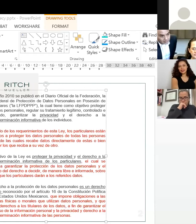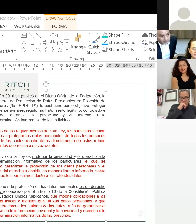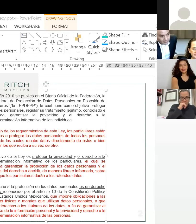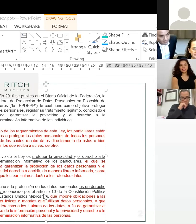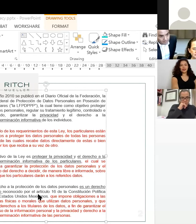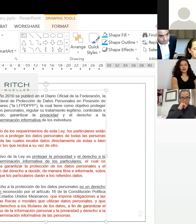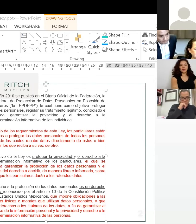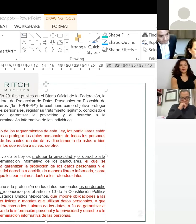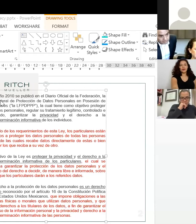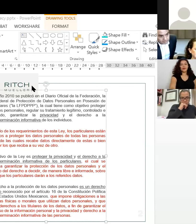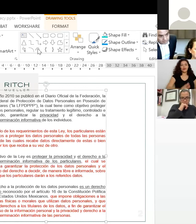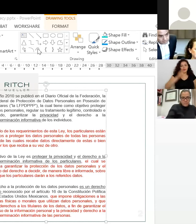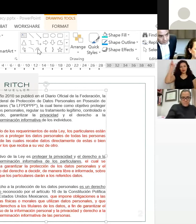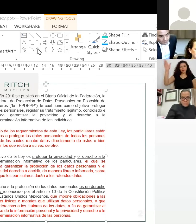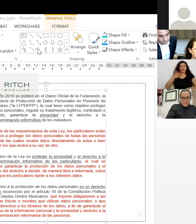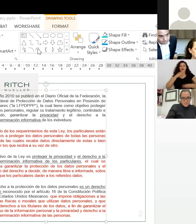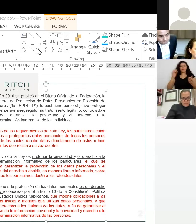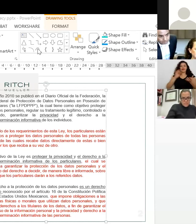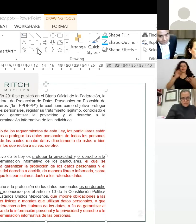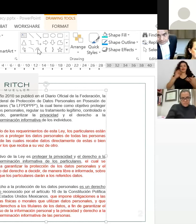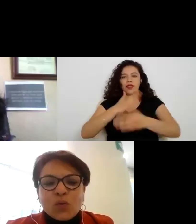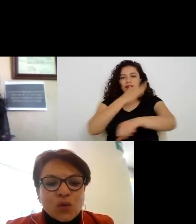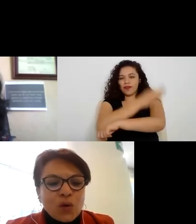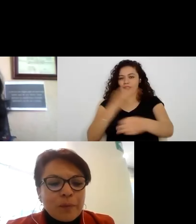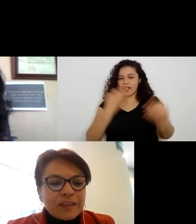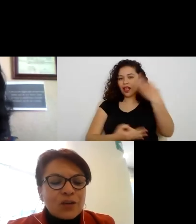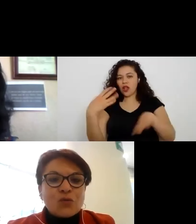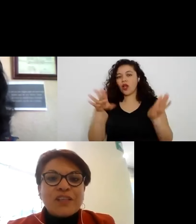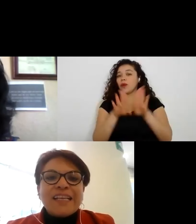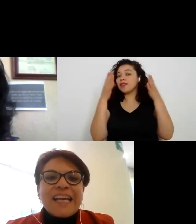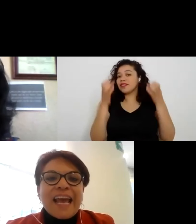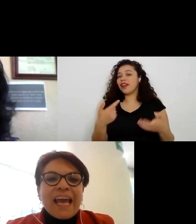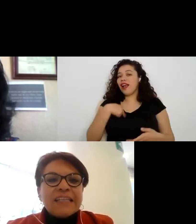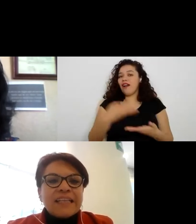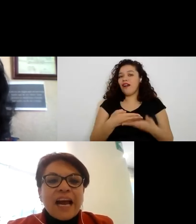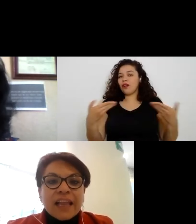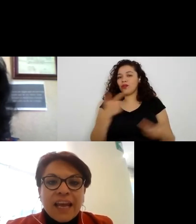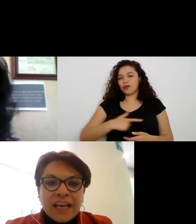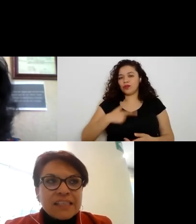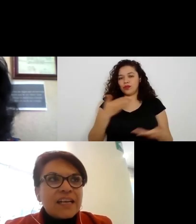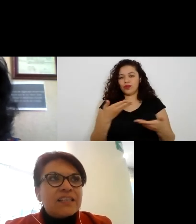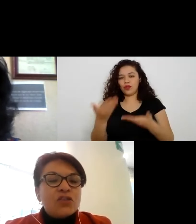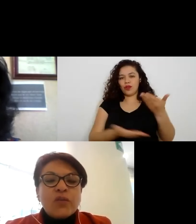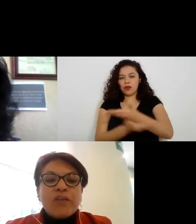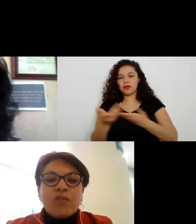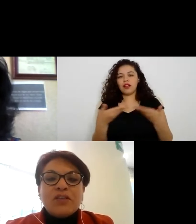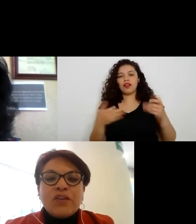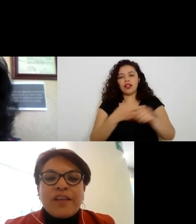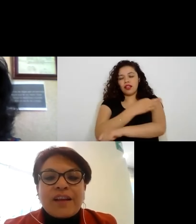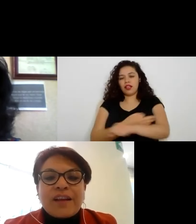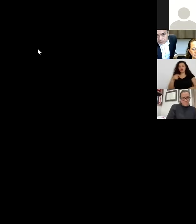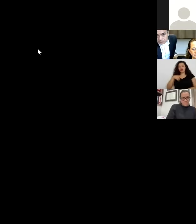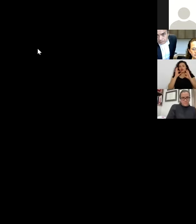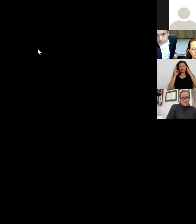Hola, Dan, muchísimas gracias. Muy buenas tardes a todos. ¿Cómo están? Un gusto compartir con ustedes esta tarde en esta sesión de